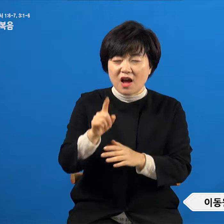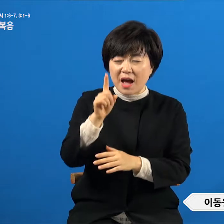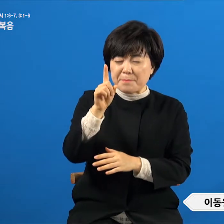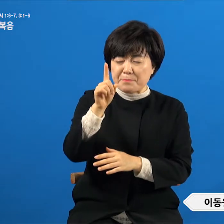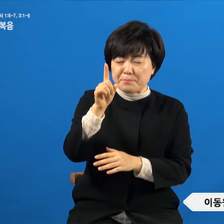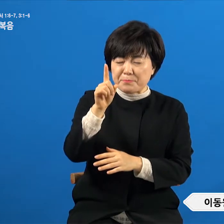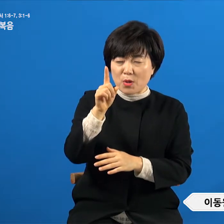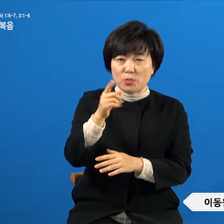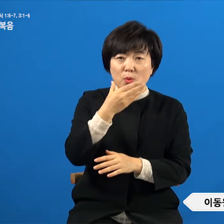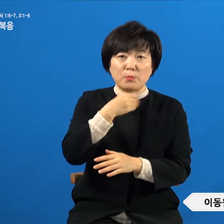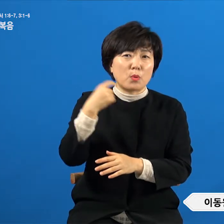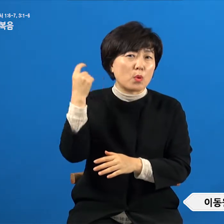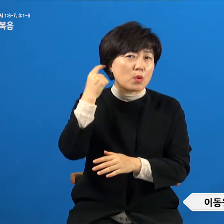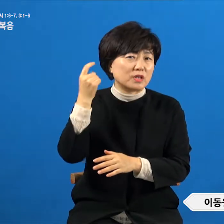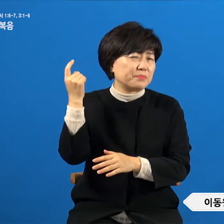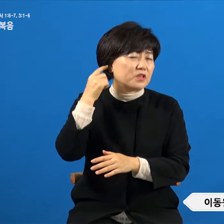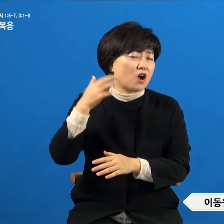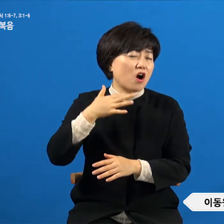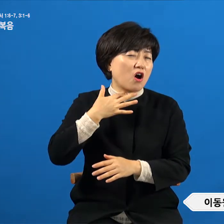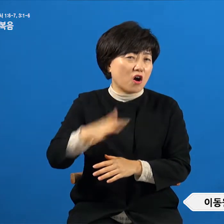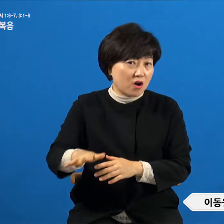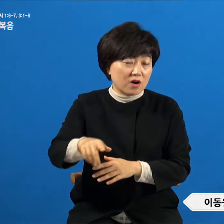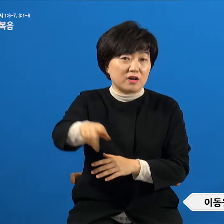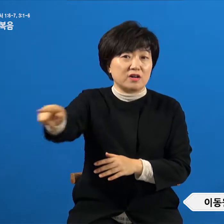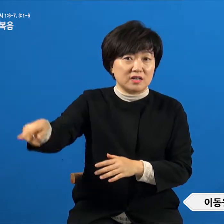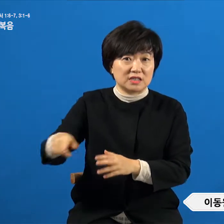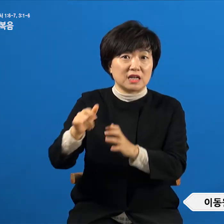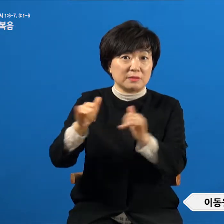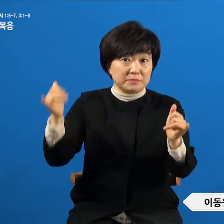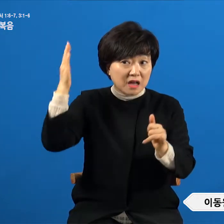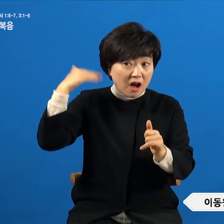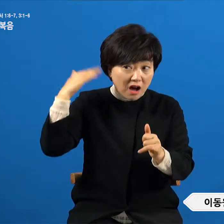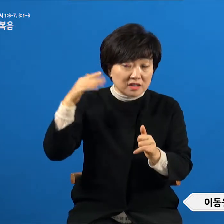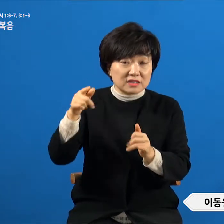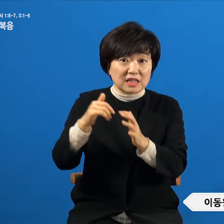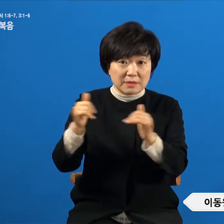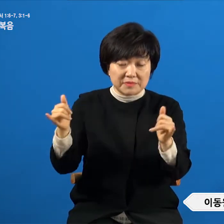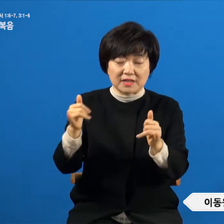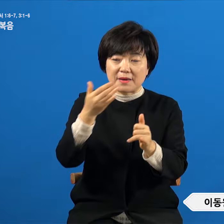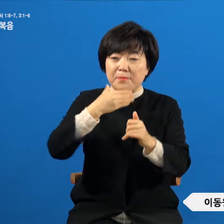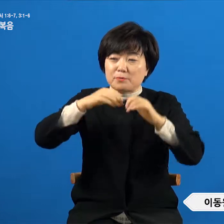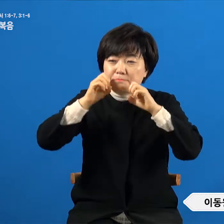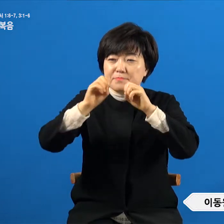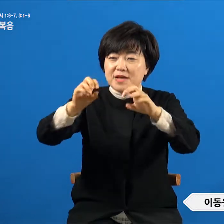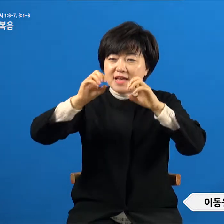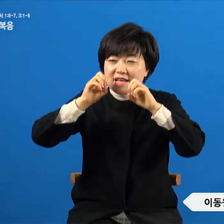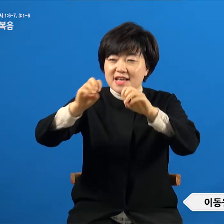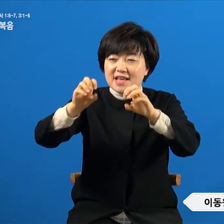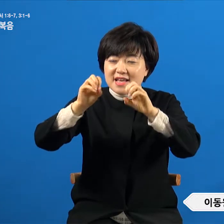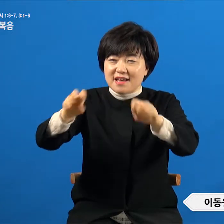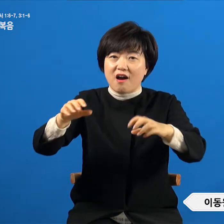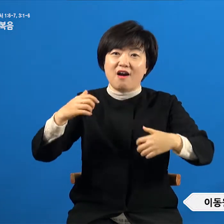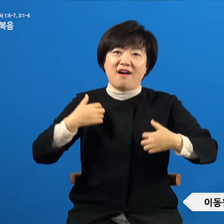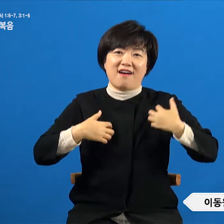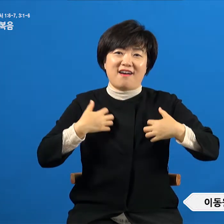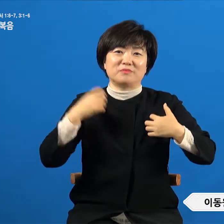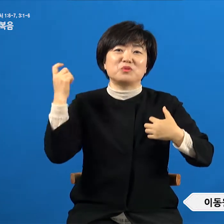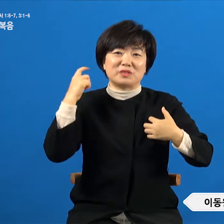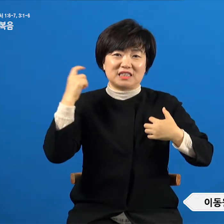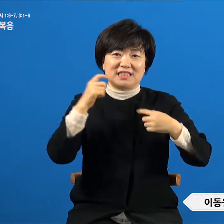전해 들은 일이 없었던 이 지역에 예수 그리스도의 구원의 소식을 전하게 되었다는 사실입니다. 기쁜